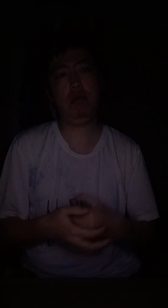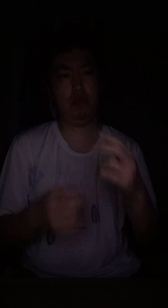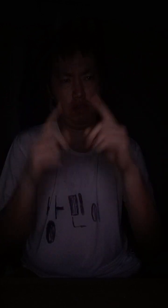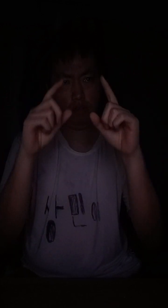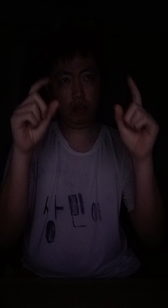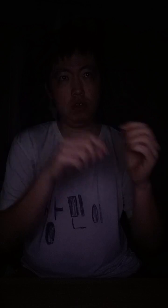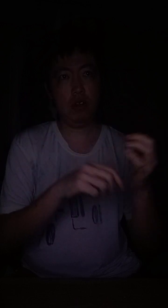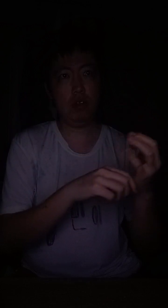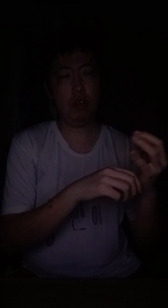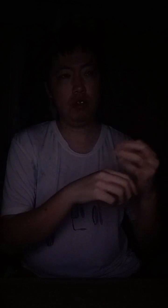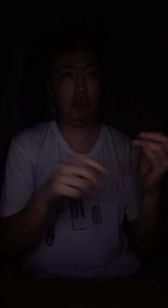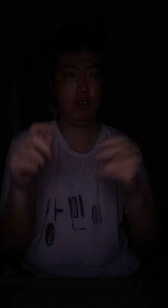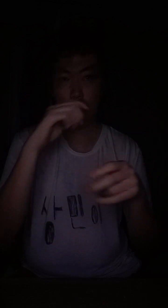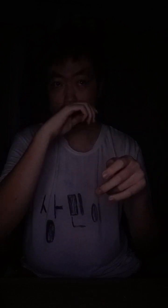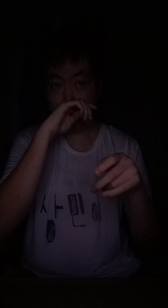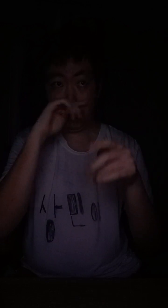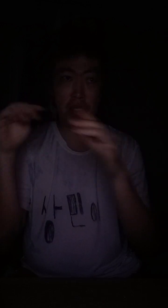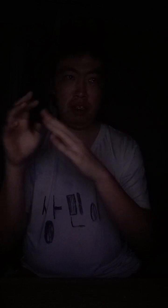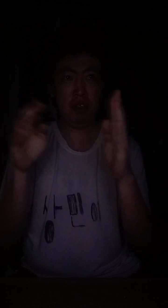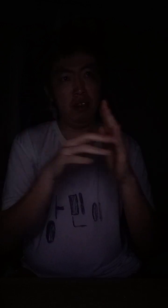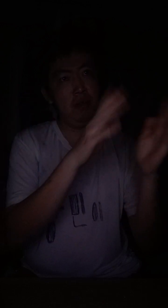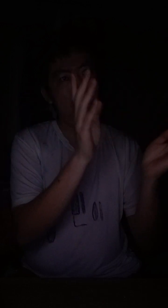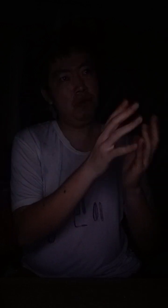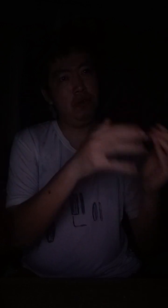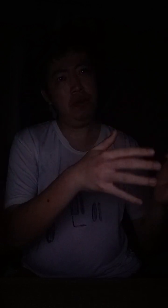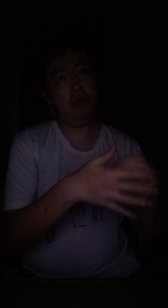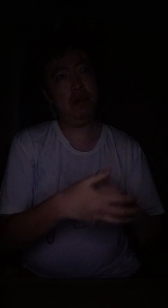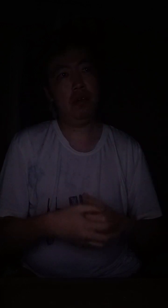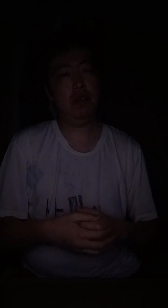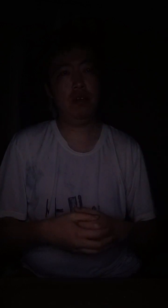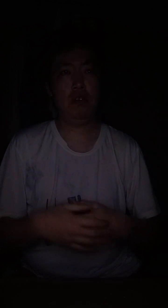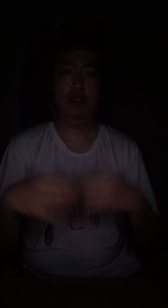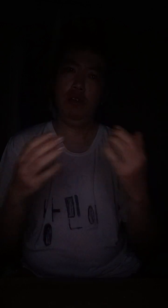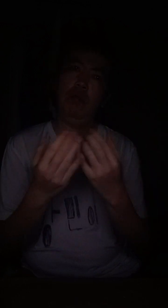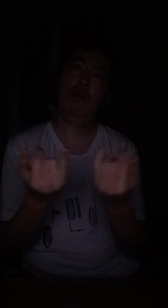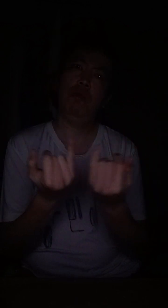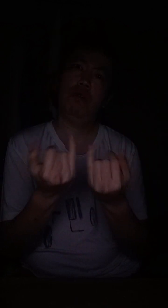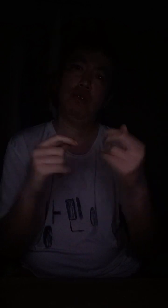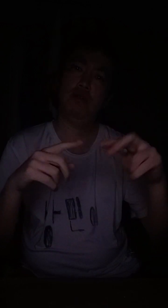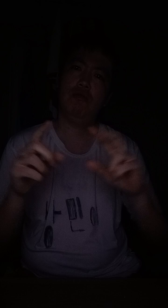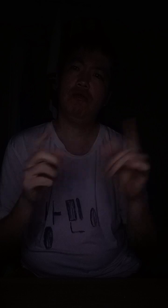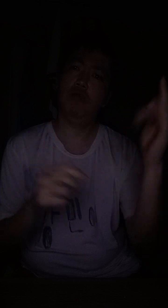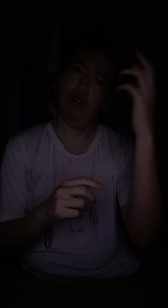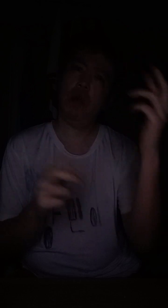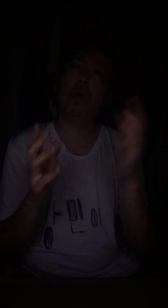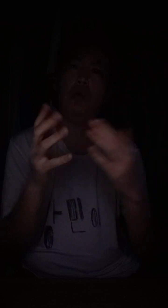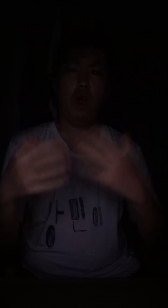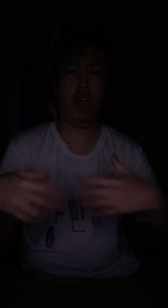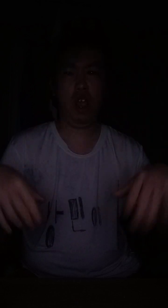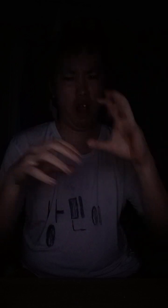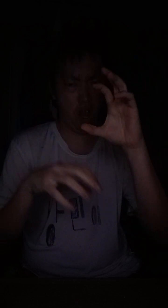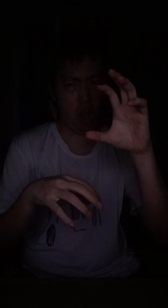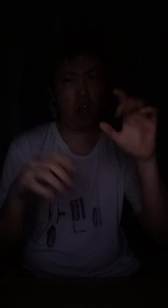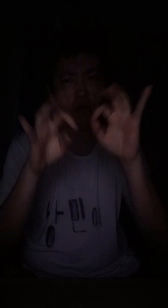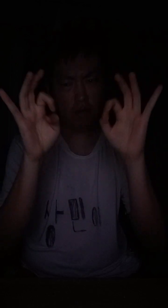카메라가 설치돼 있지 않은지 조사에 나선 겁니다. 최근 경남에서 중고등학교 여자 화장실에 몰카를 설치한 현직